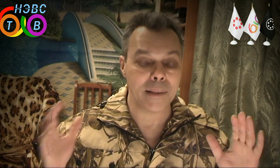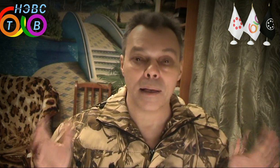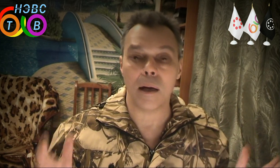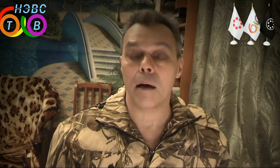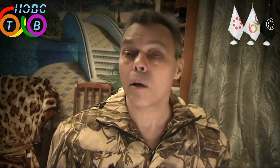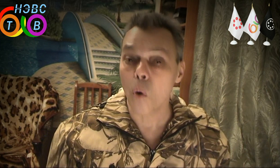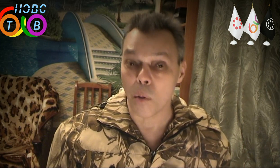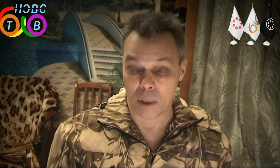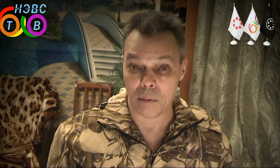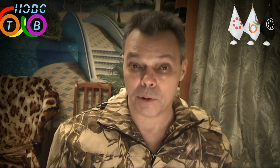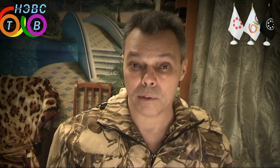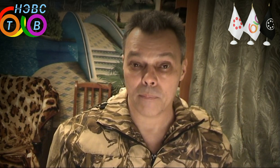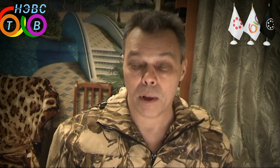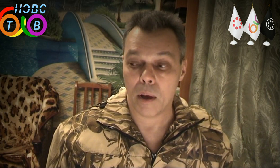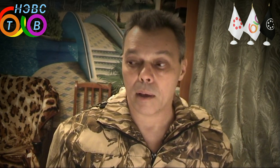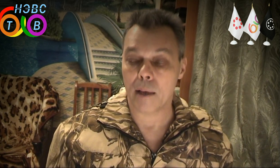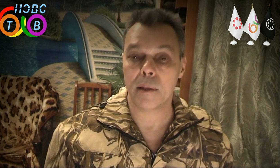разница огромная вообще-то. Когда